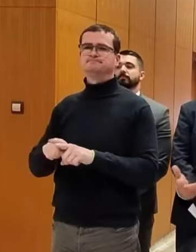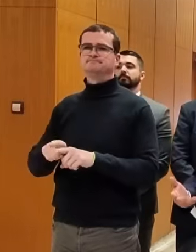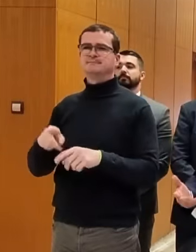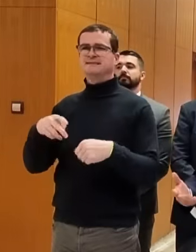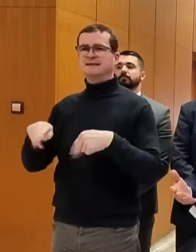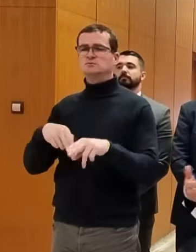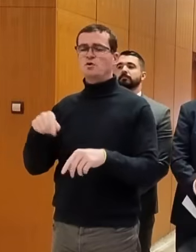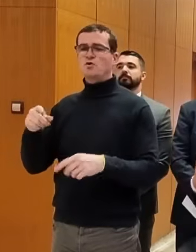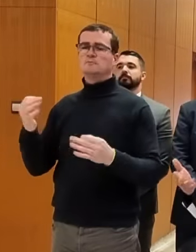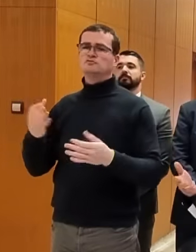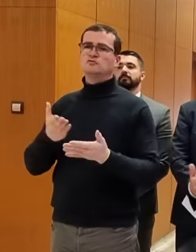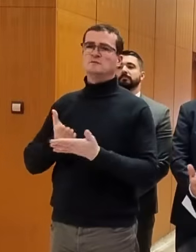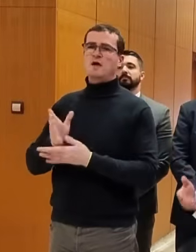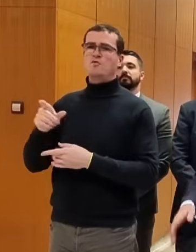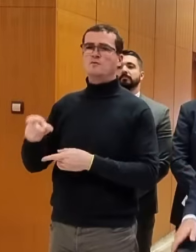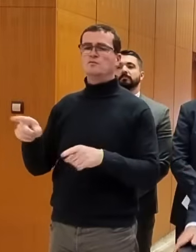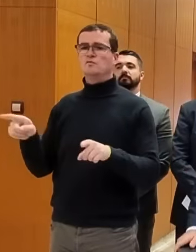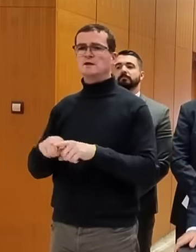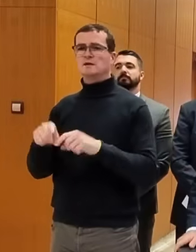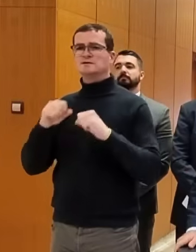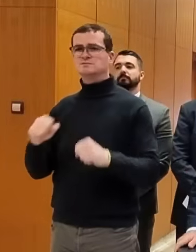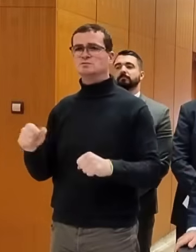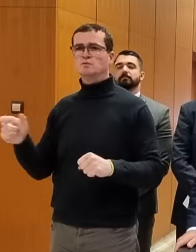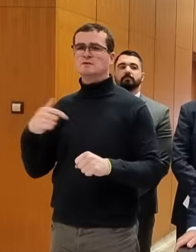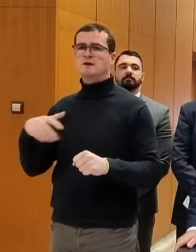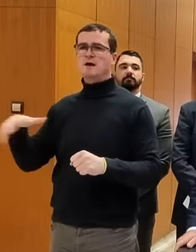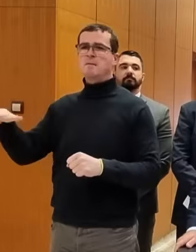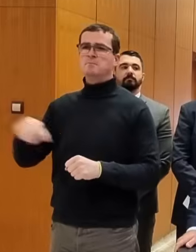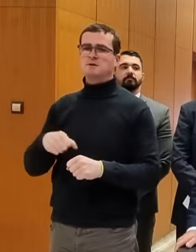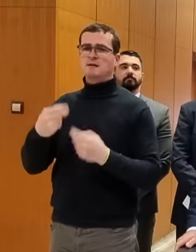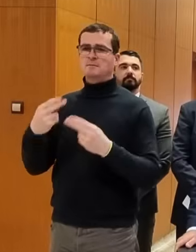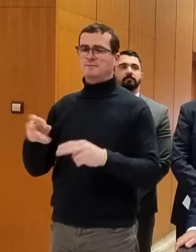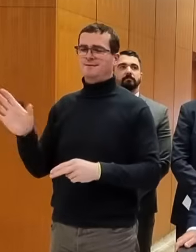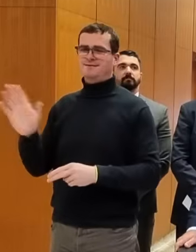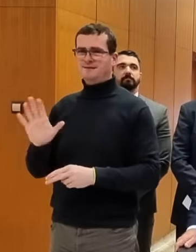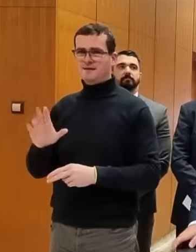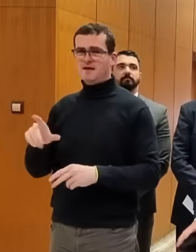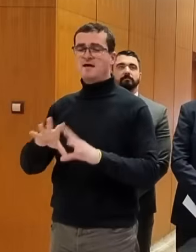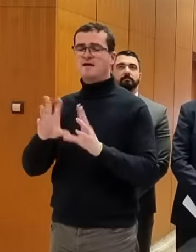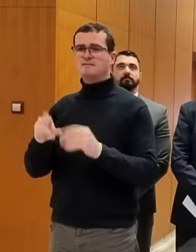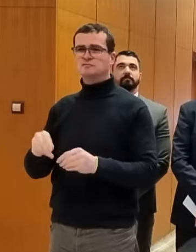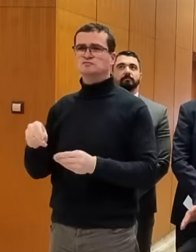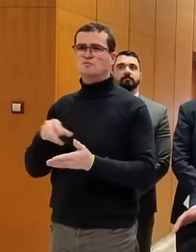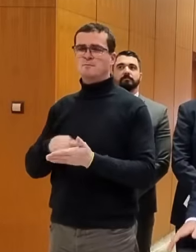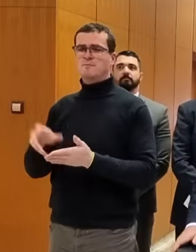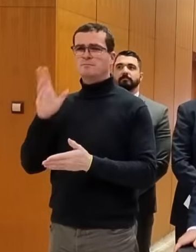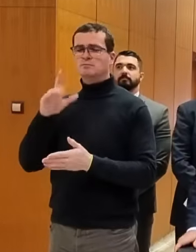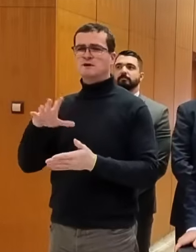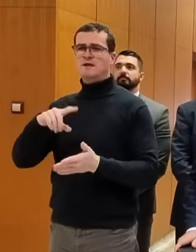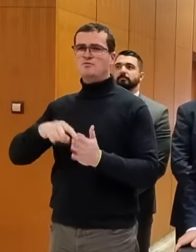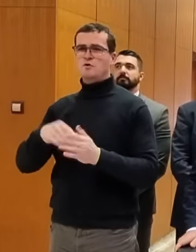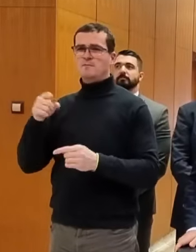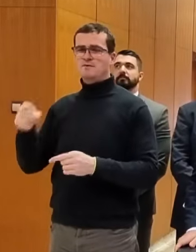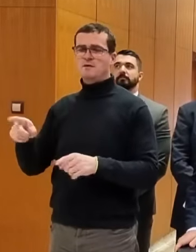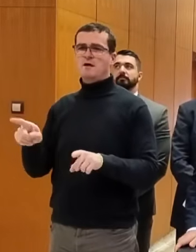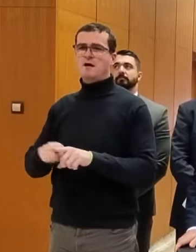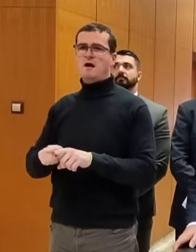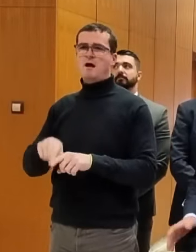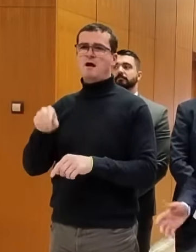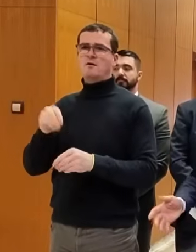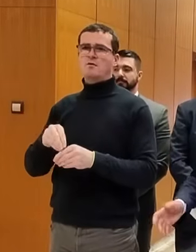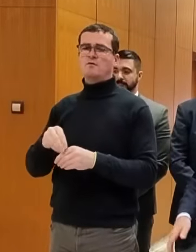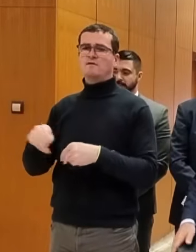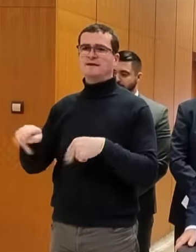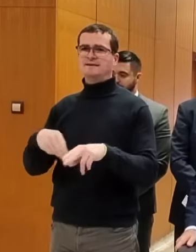akákoľvek debata o tom, že či náhodou tu nejakým sudcom sa nejdu brať prípady. Nie, nejdu sa, všetko pôjde podľa noriem, tak ako v podstate